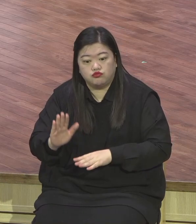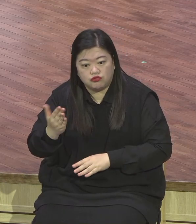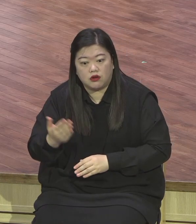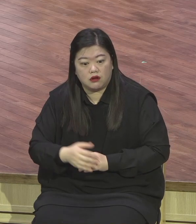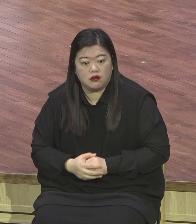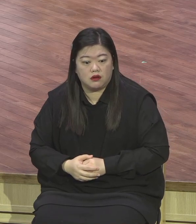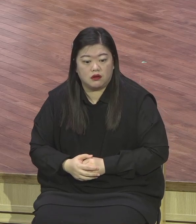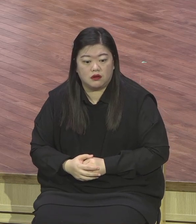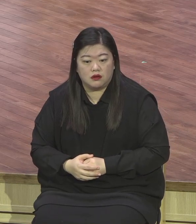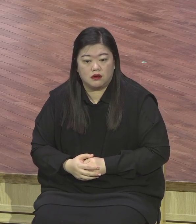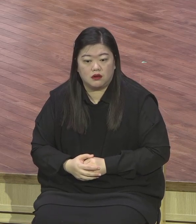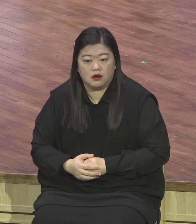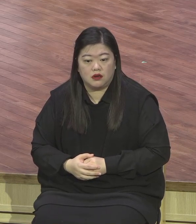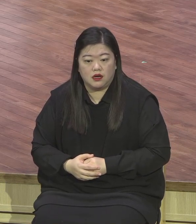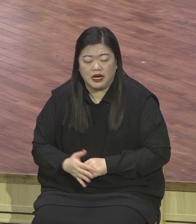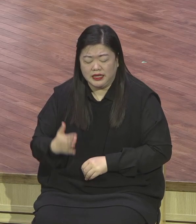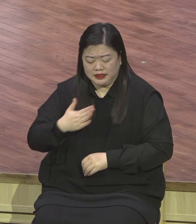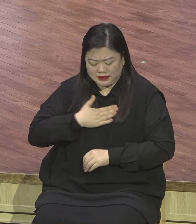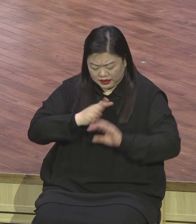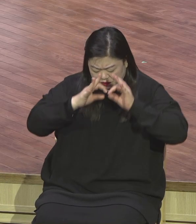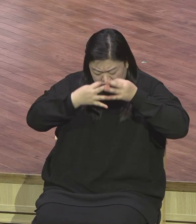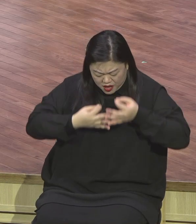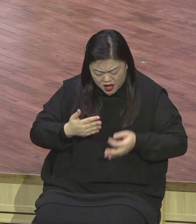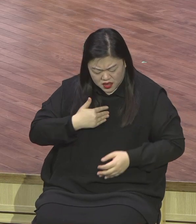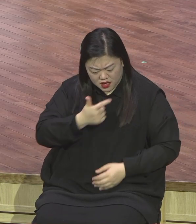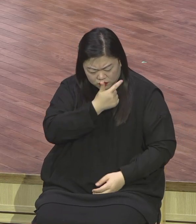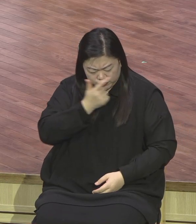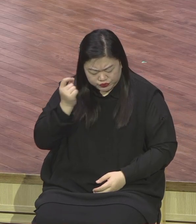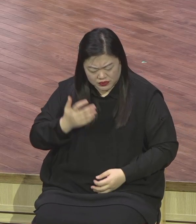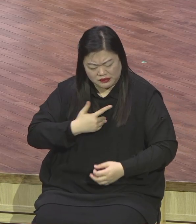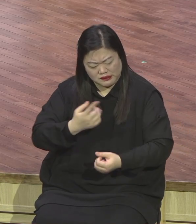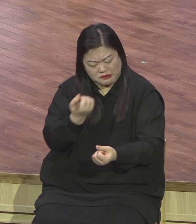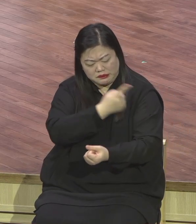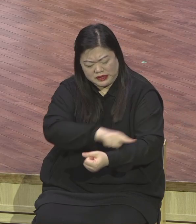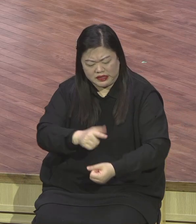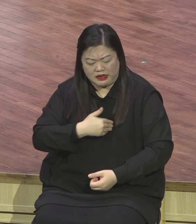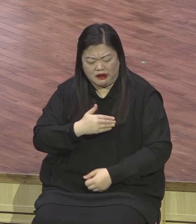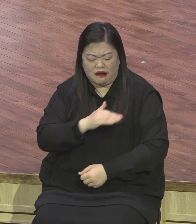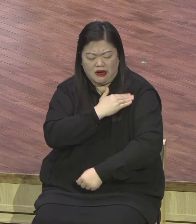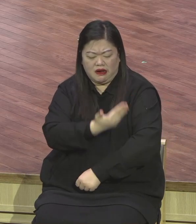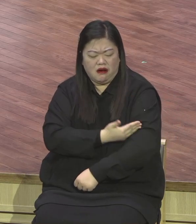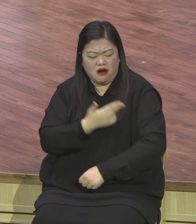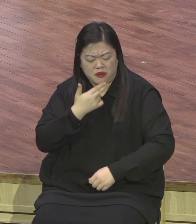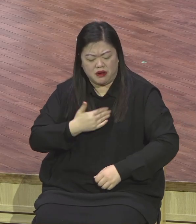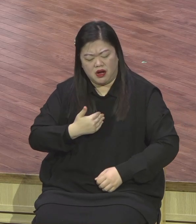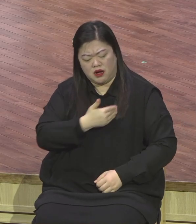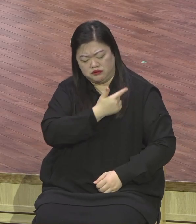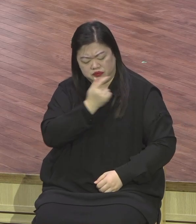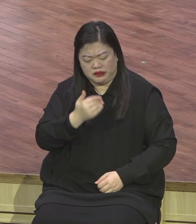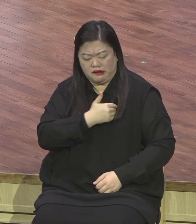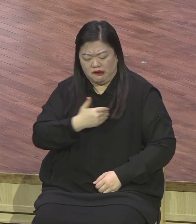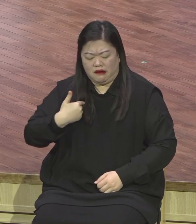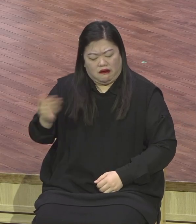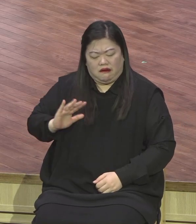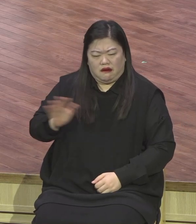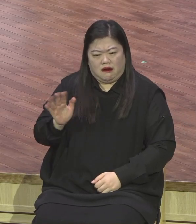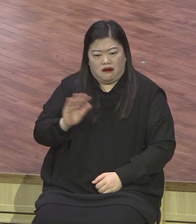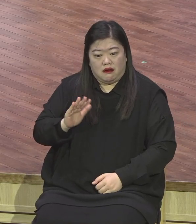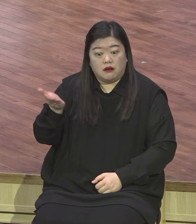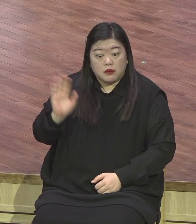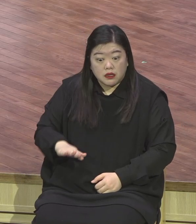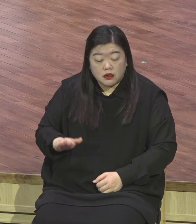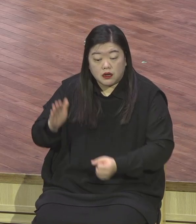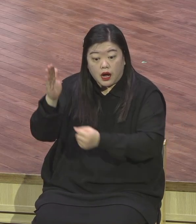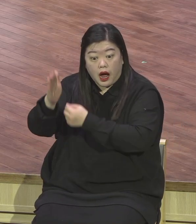연약하고 이 무능한 이런 사람들을 뽑아가지고 강하고 유능하게 만드신다는